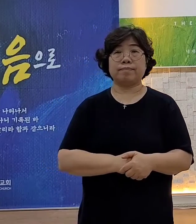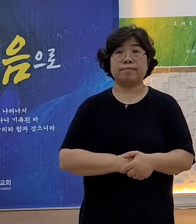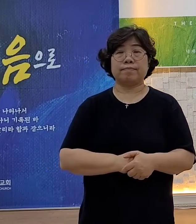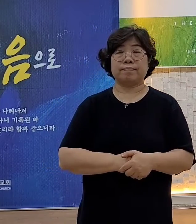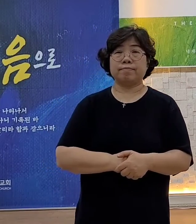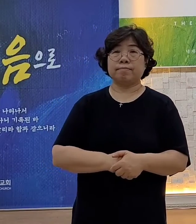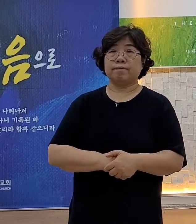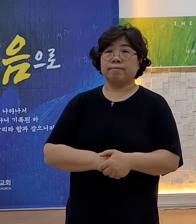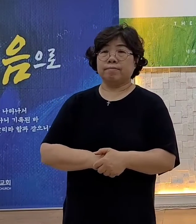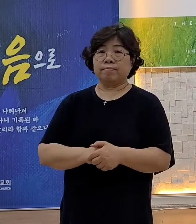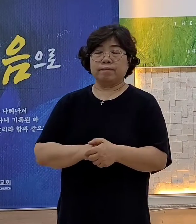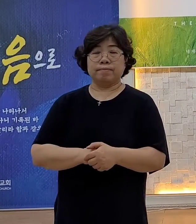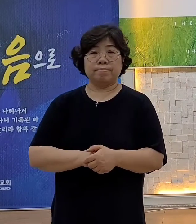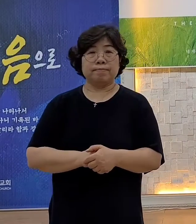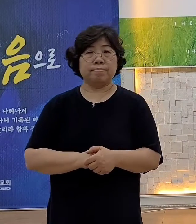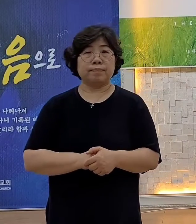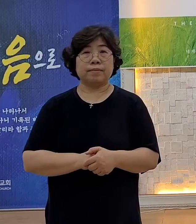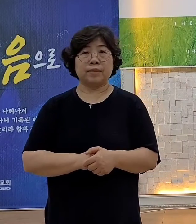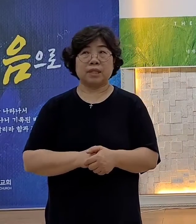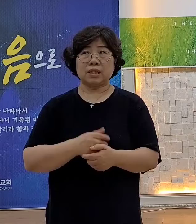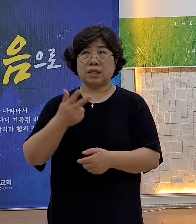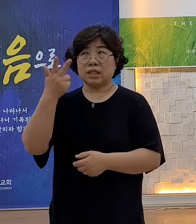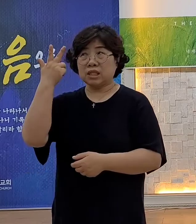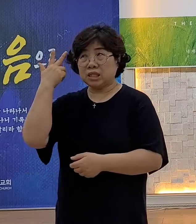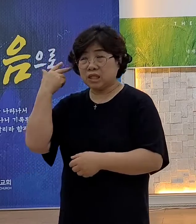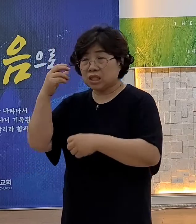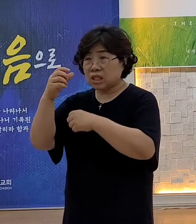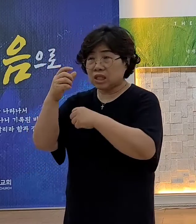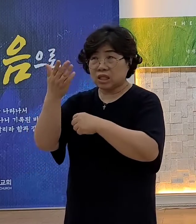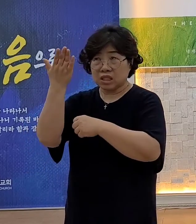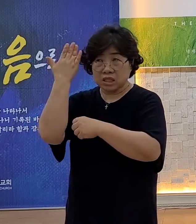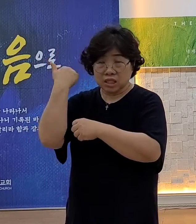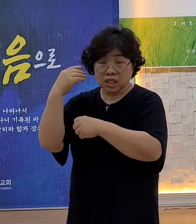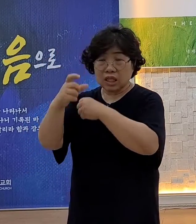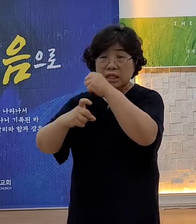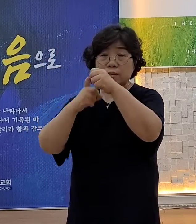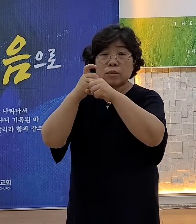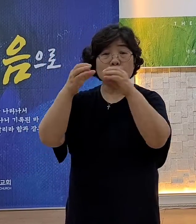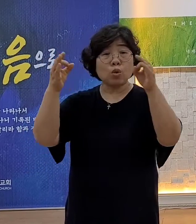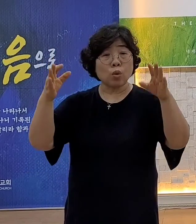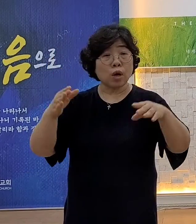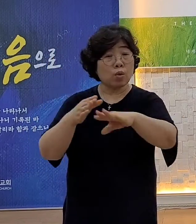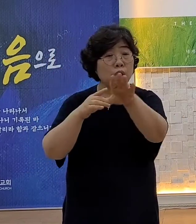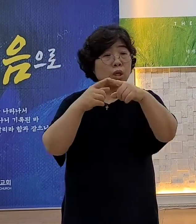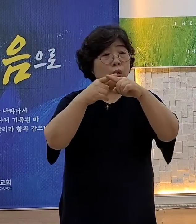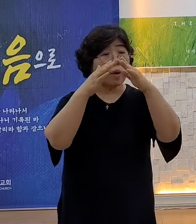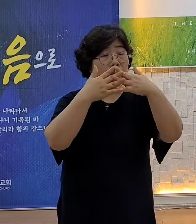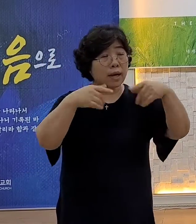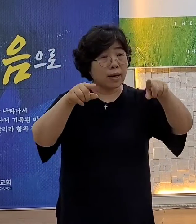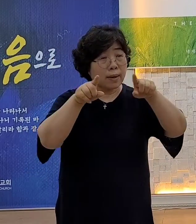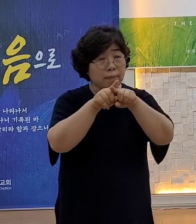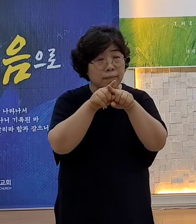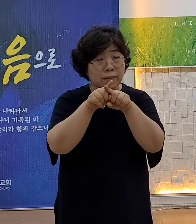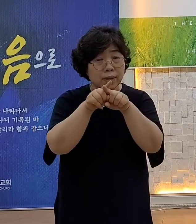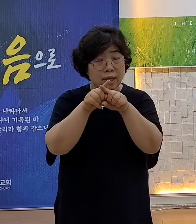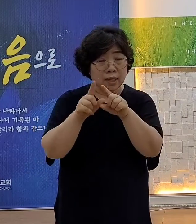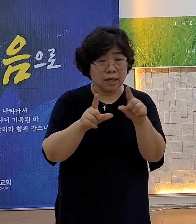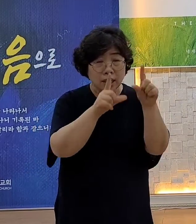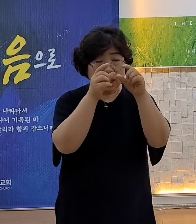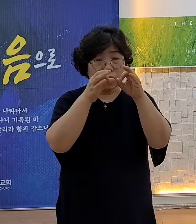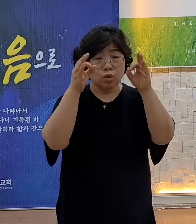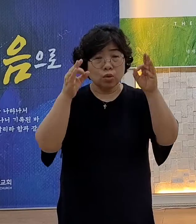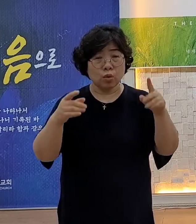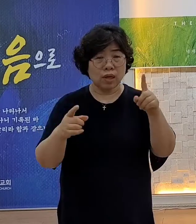마무리하겠습니다. 지난 10년간 우리 공동체가 정말 이렇게 함께 하면서 한 사람 한 사람